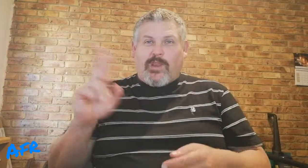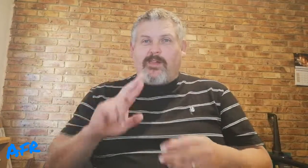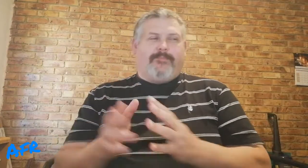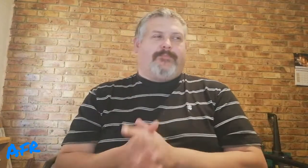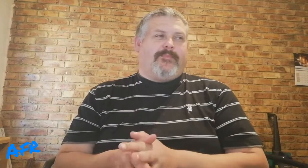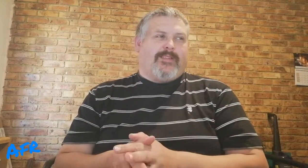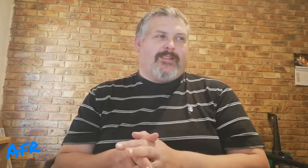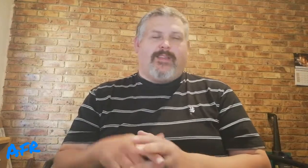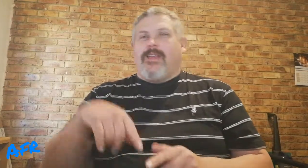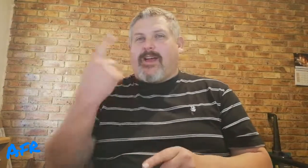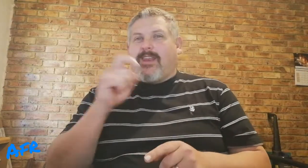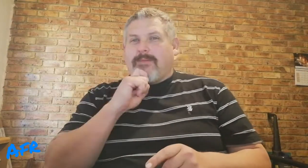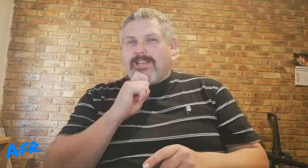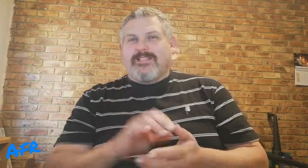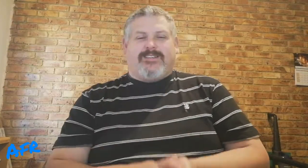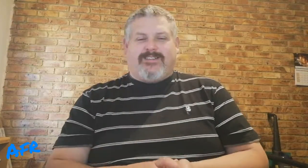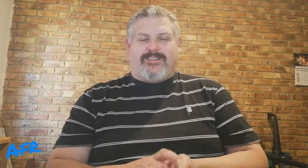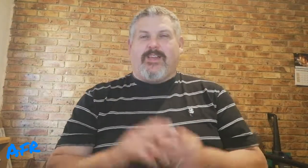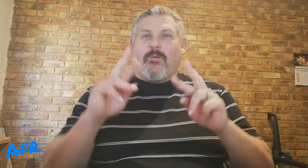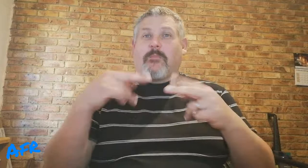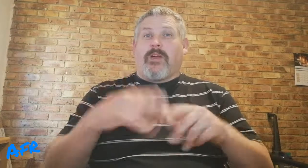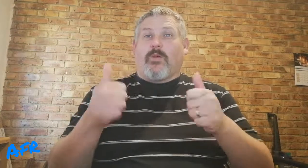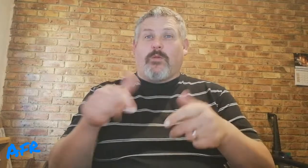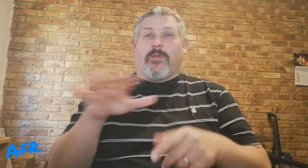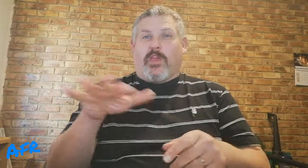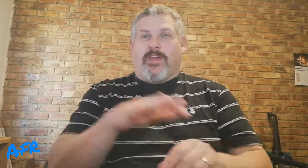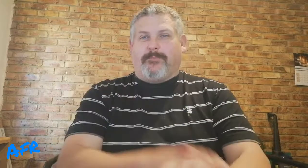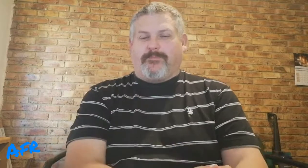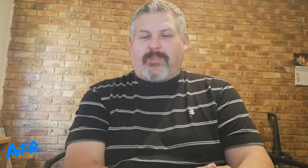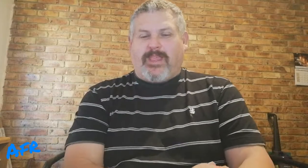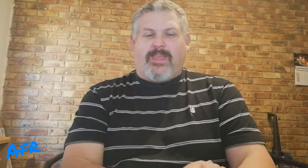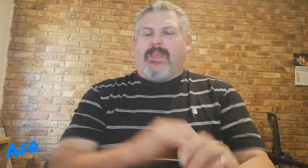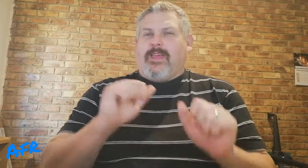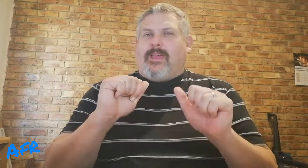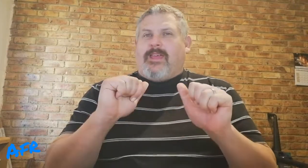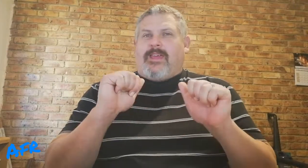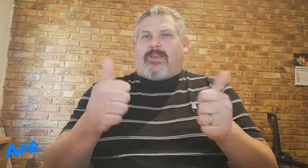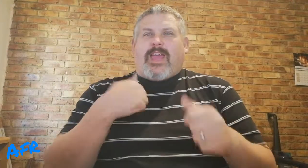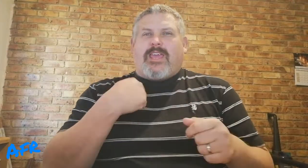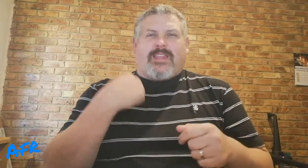Nou, ander mense, dit gaan goed met julle. Ok, ek het